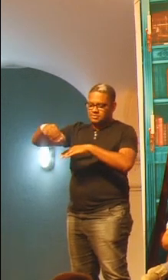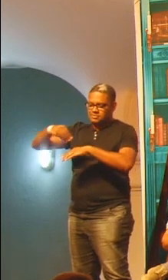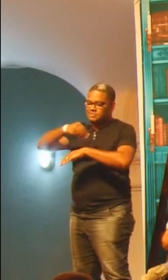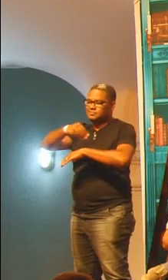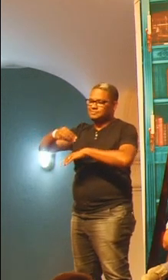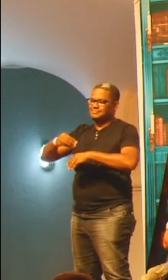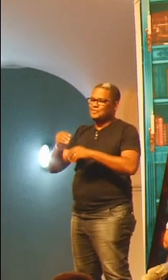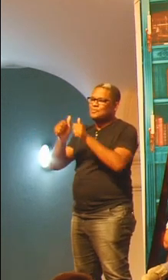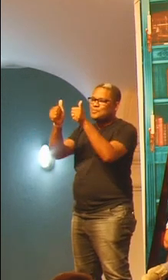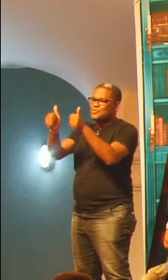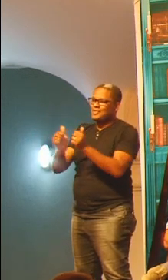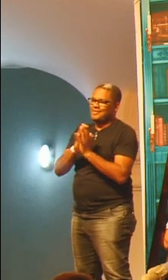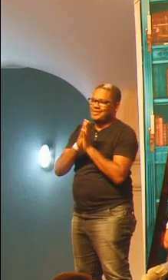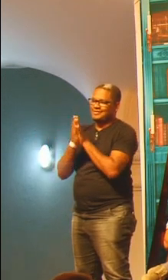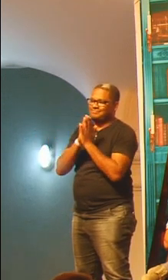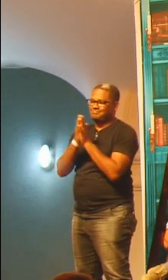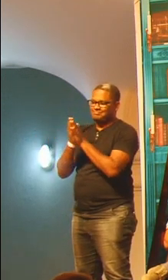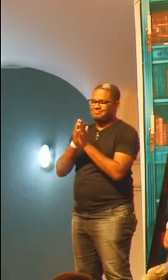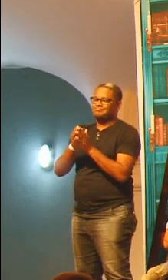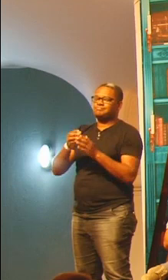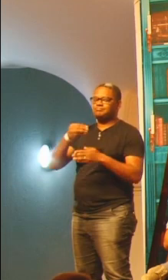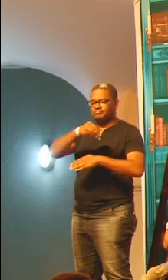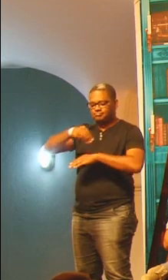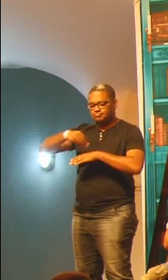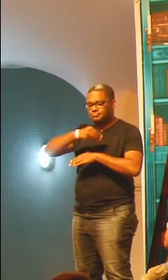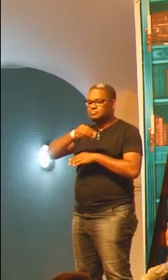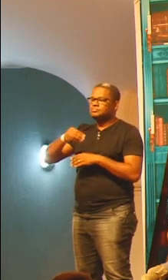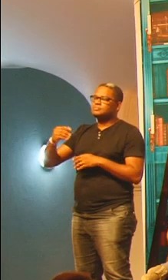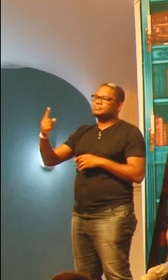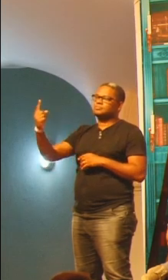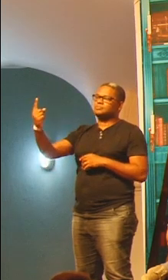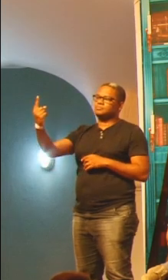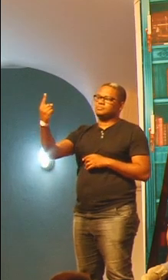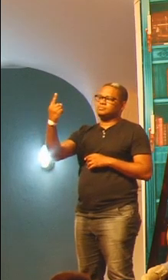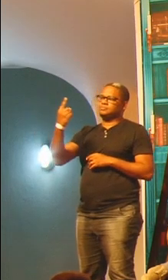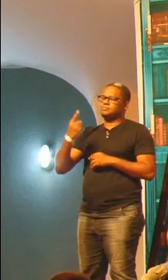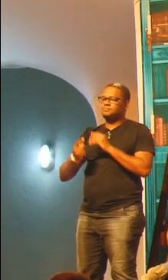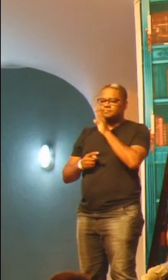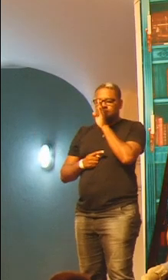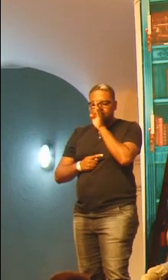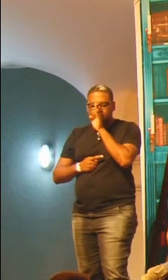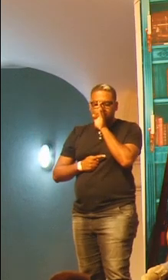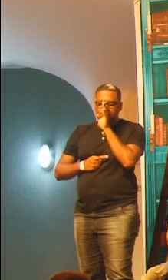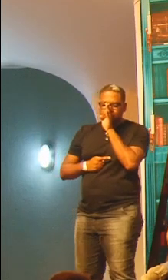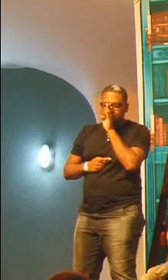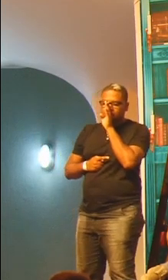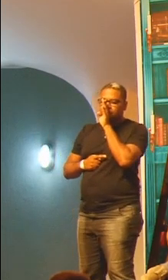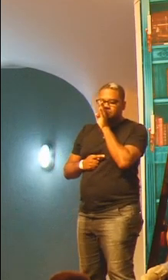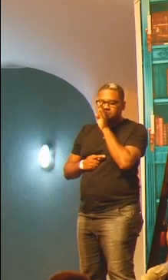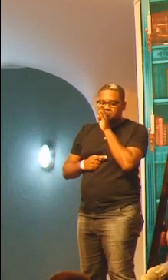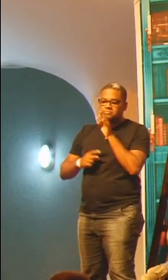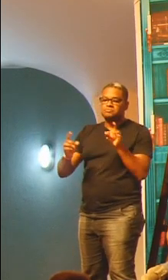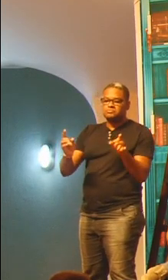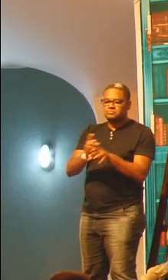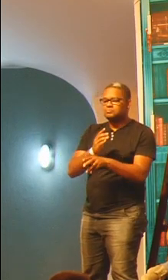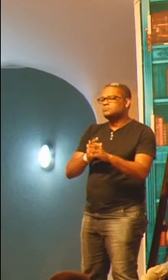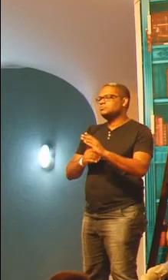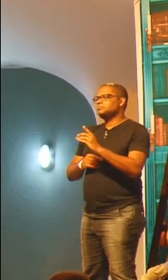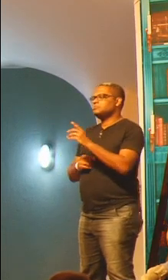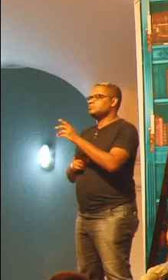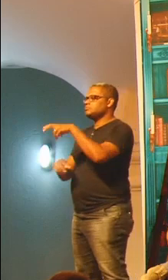Ana estava preparando. Se aproximou, muda, e retornou para a cadeira velha, onde pendia a